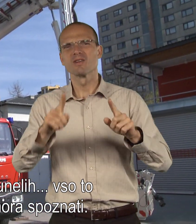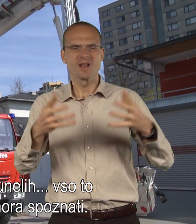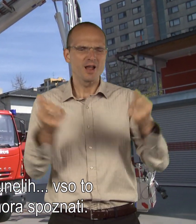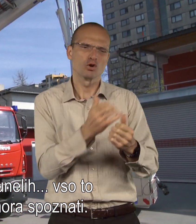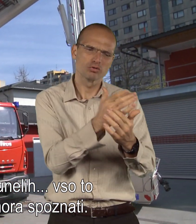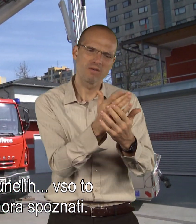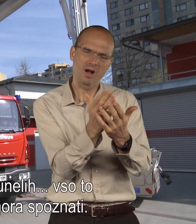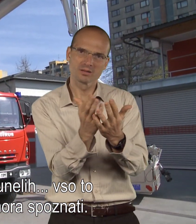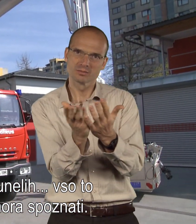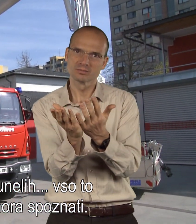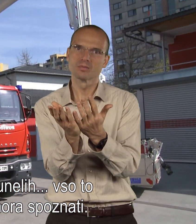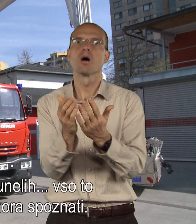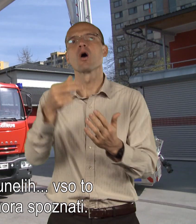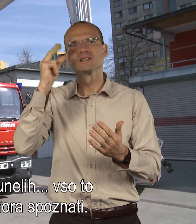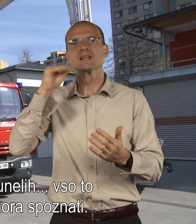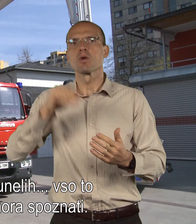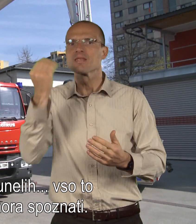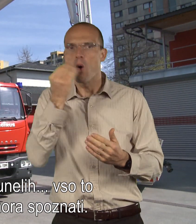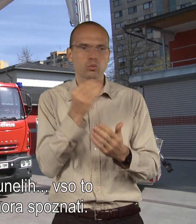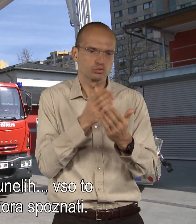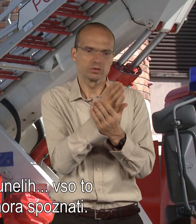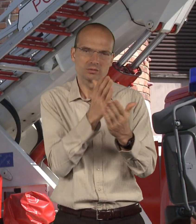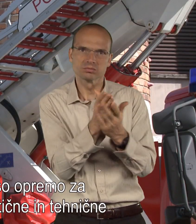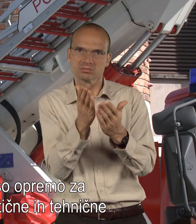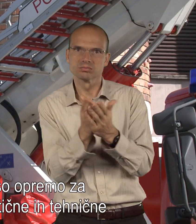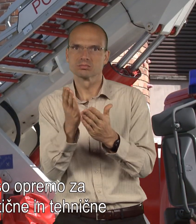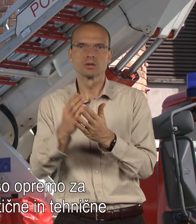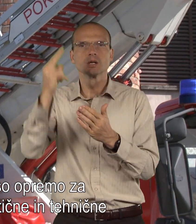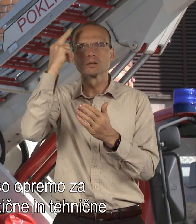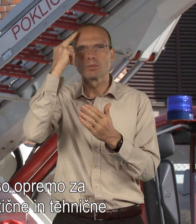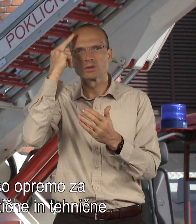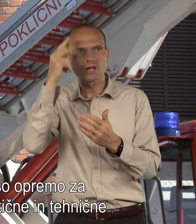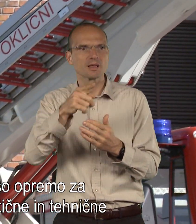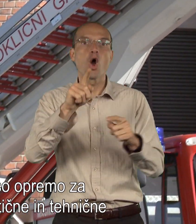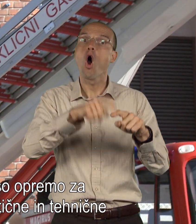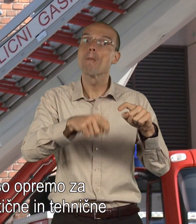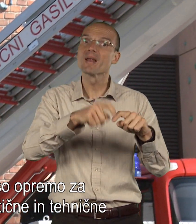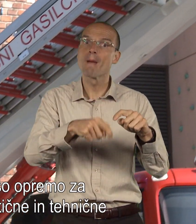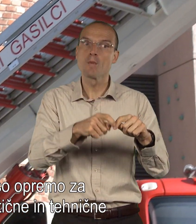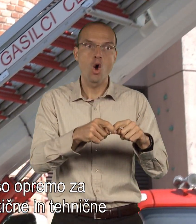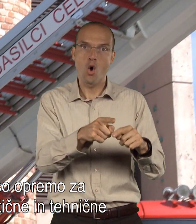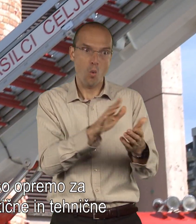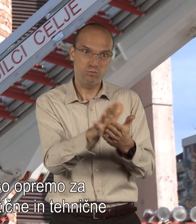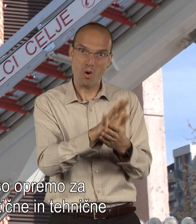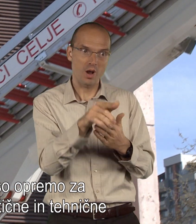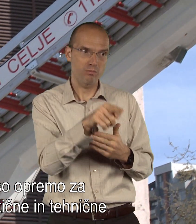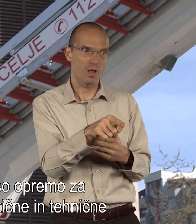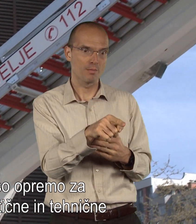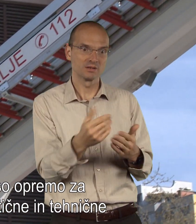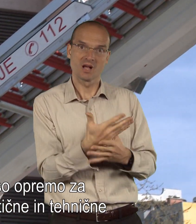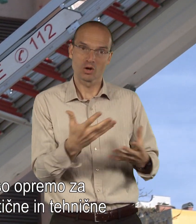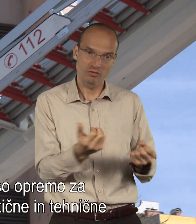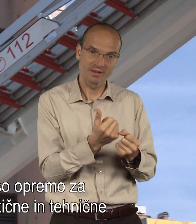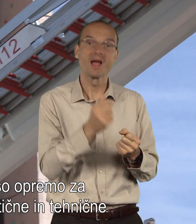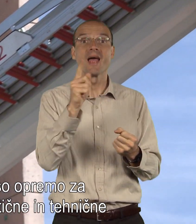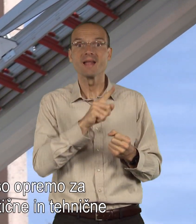paleta reševanj morajo dati skozi. Torej, morajo spoznati vso možno opremo, ki jo uporabljajo za ta reševanje in